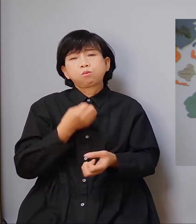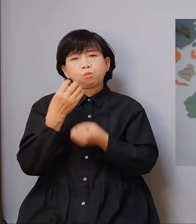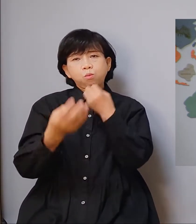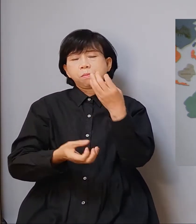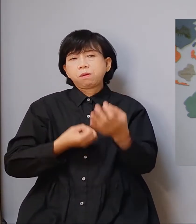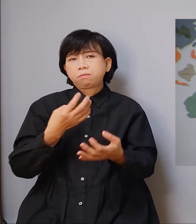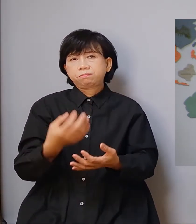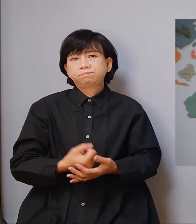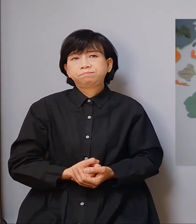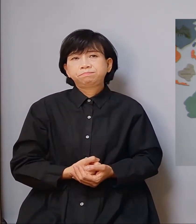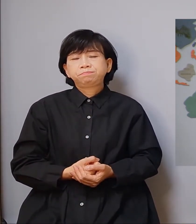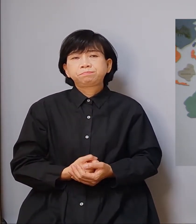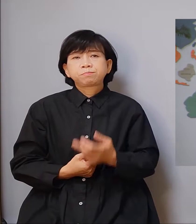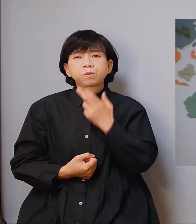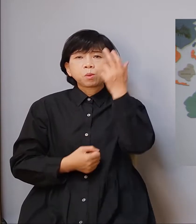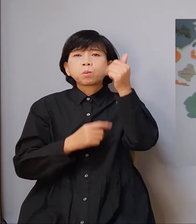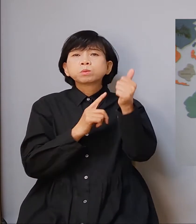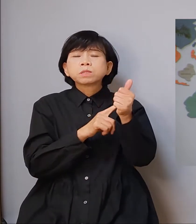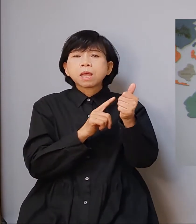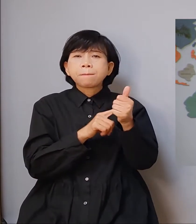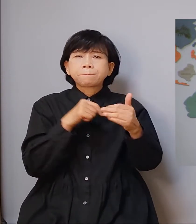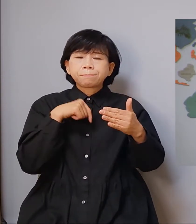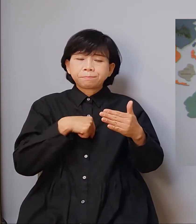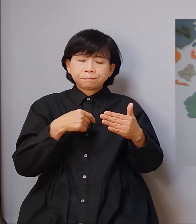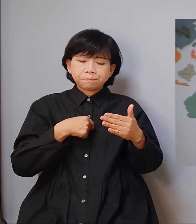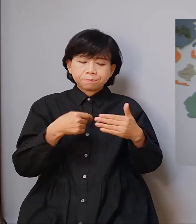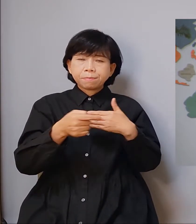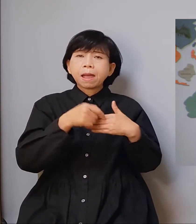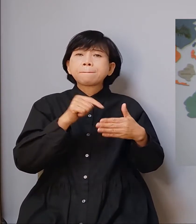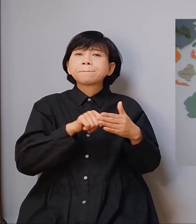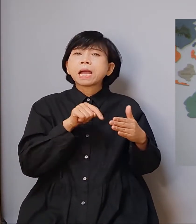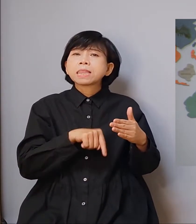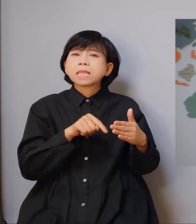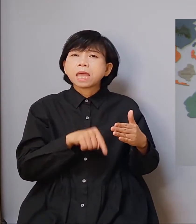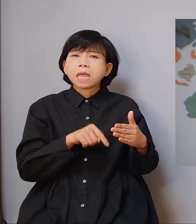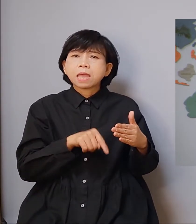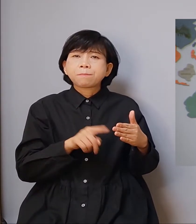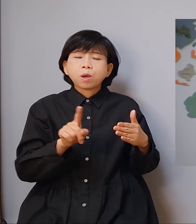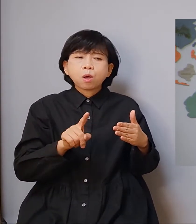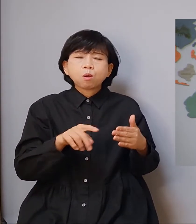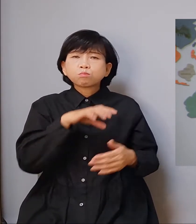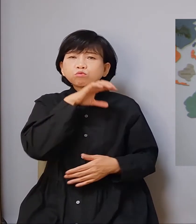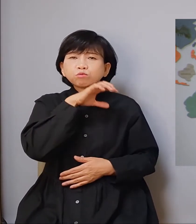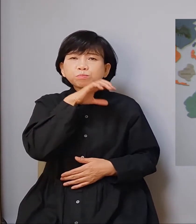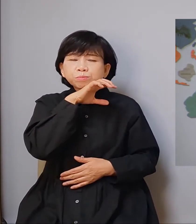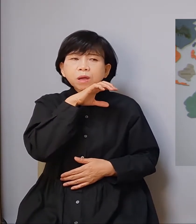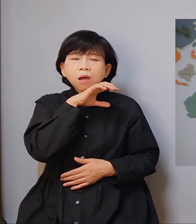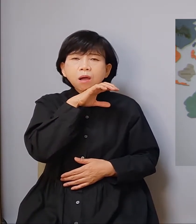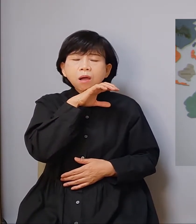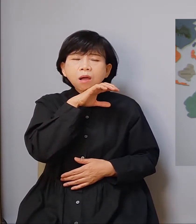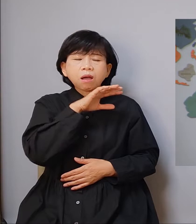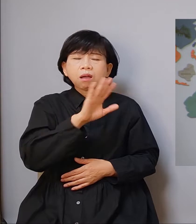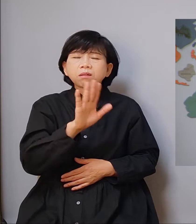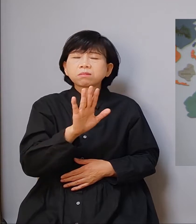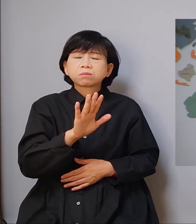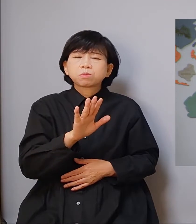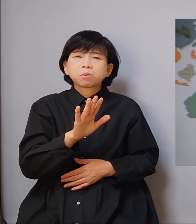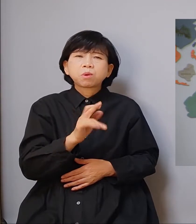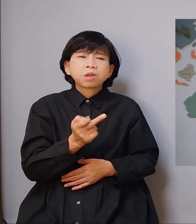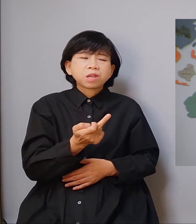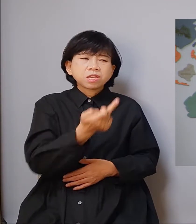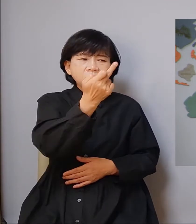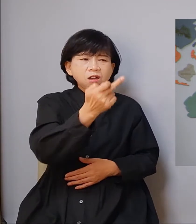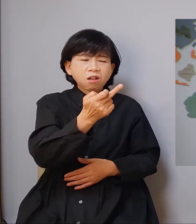거죠. 요셉의 이 내면에 꽉 차 들어 있는 것이 불평이고 원망이고 누구 탓으로 돌리는